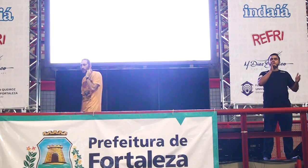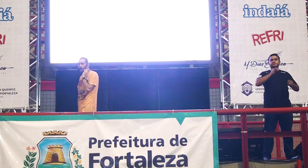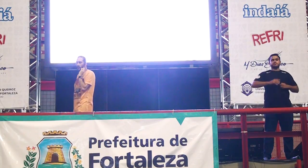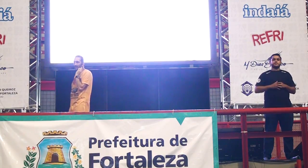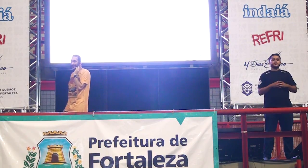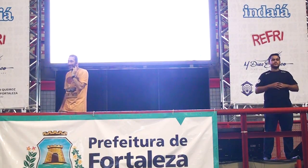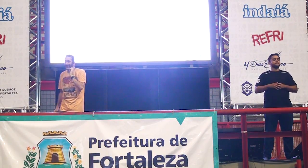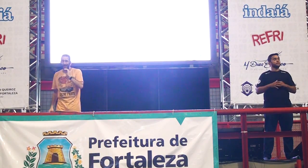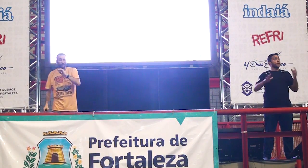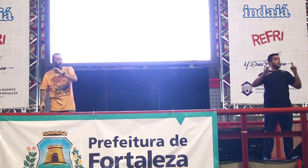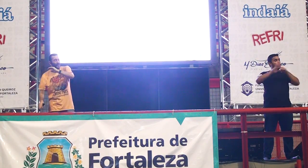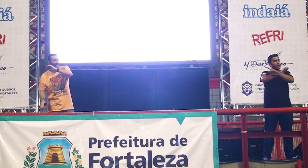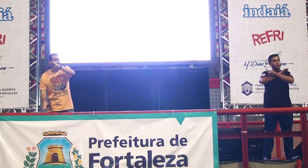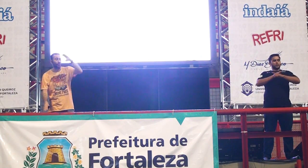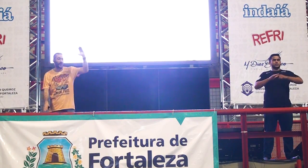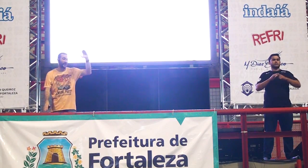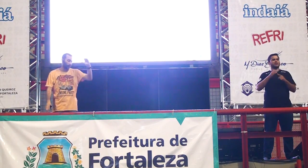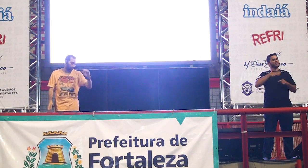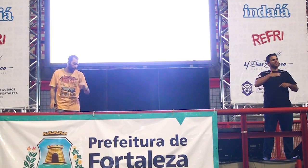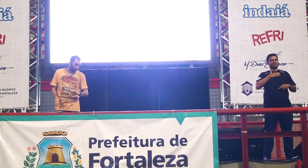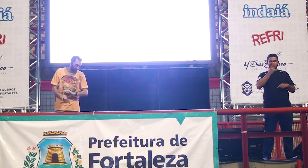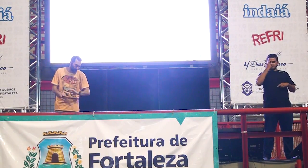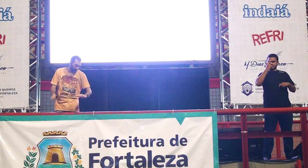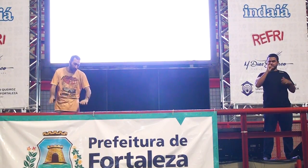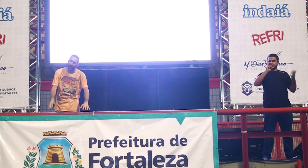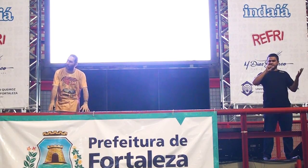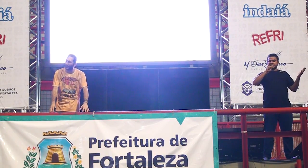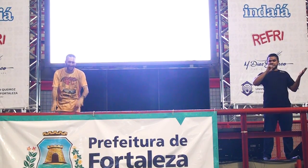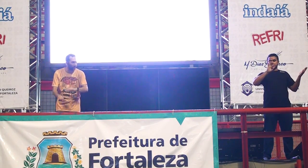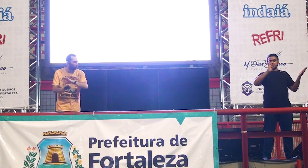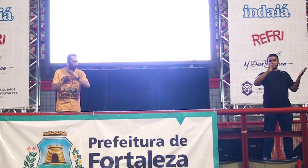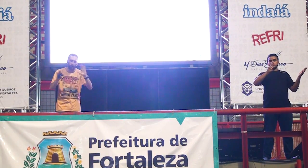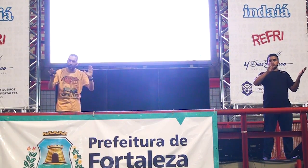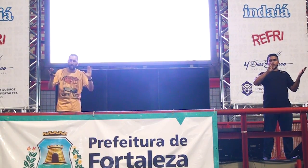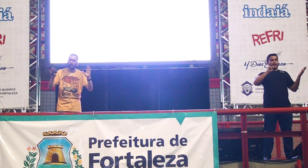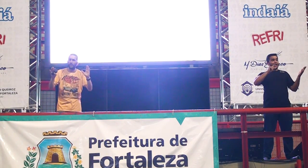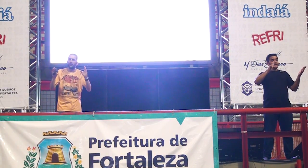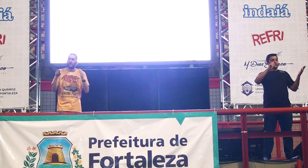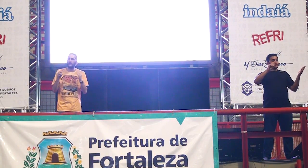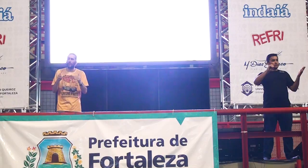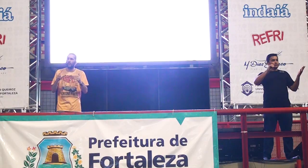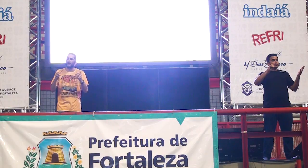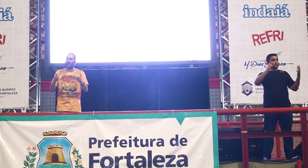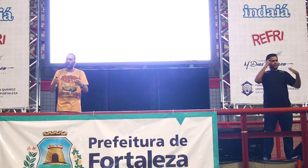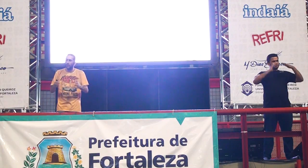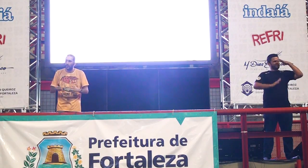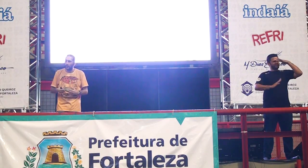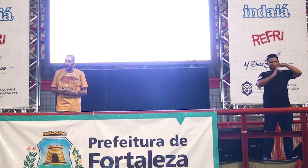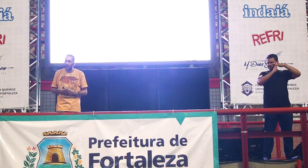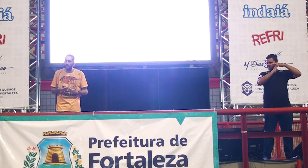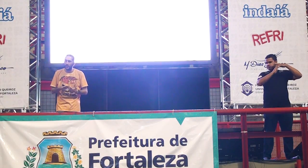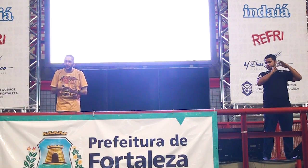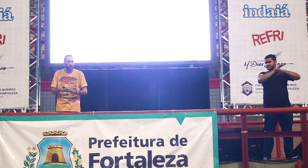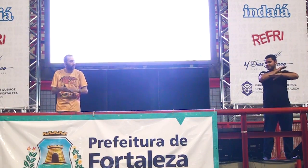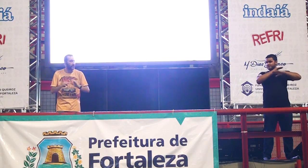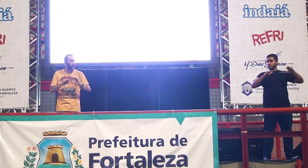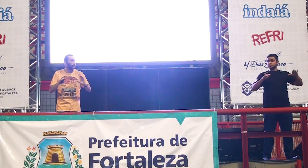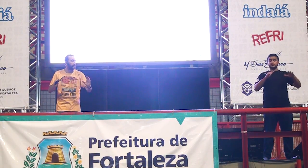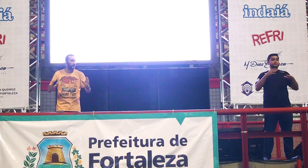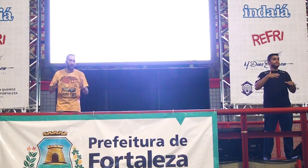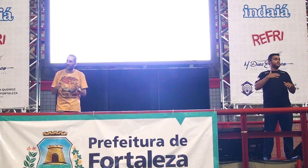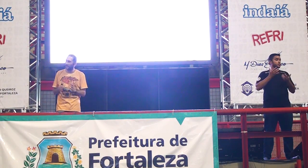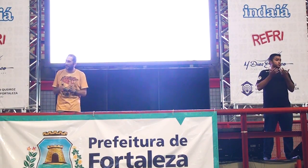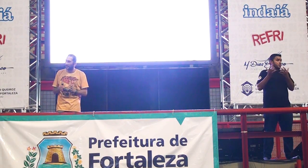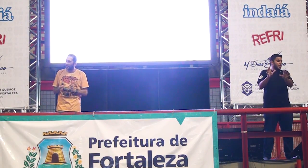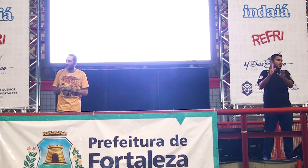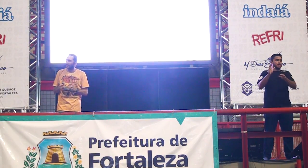professor, eu estou saturado hoje de aula, saturou. Chegou ao seu limite, você não